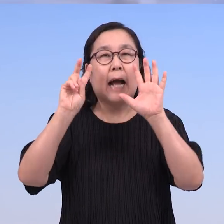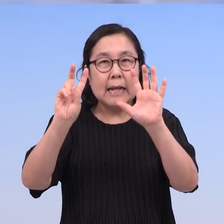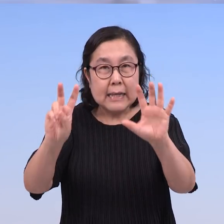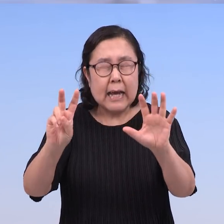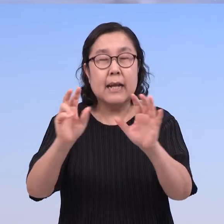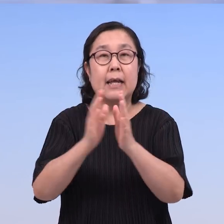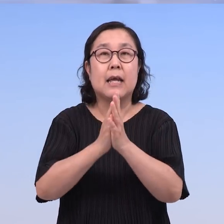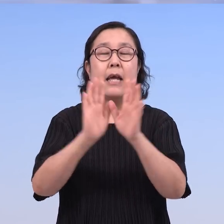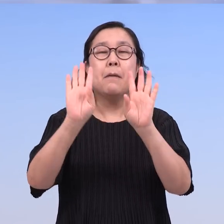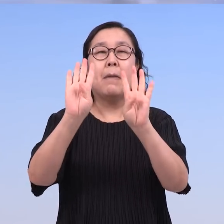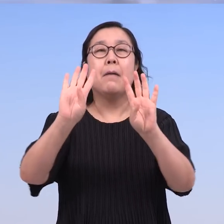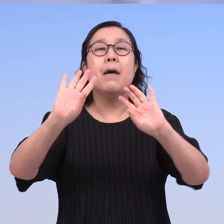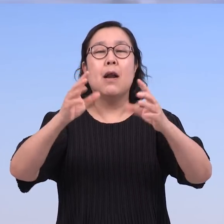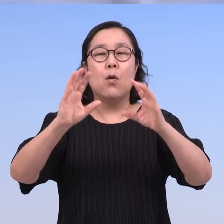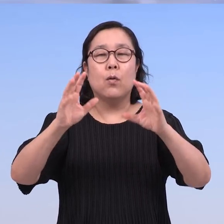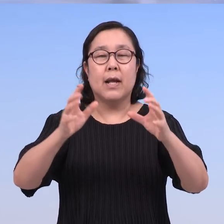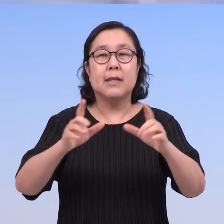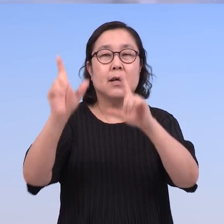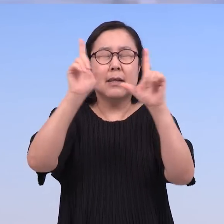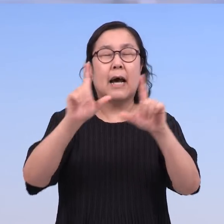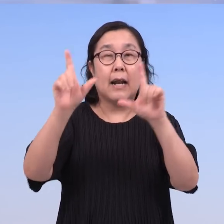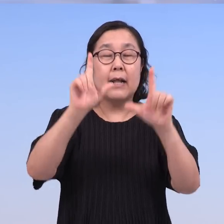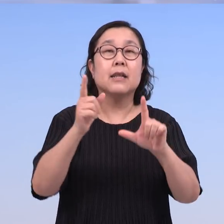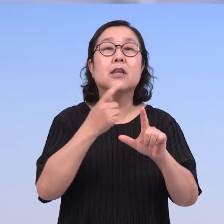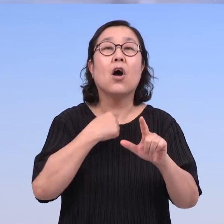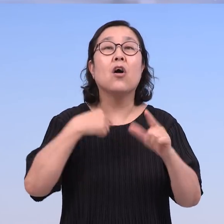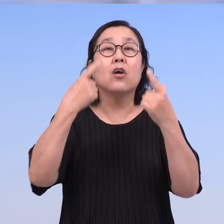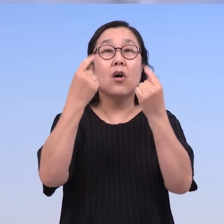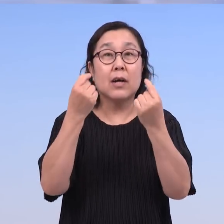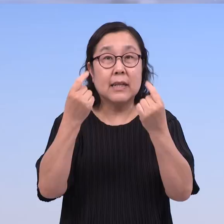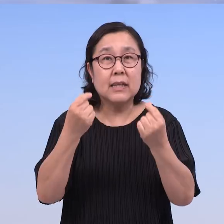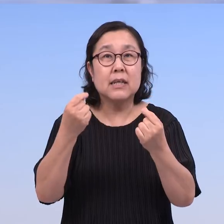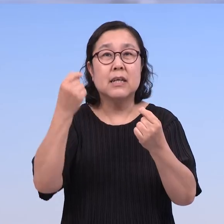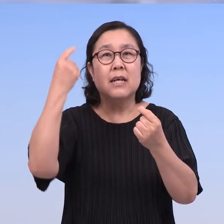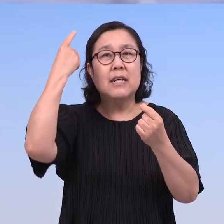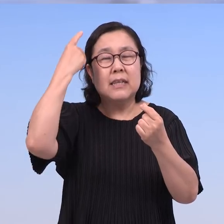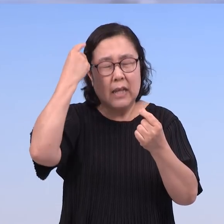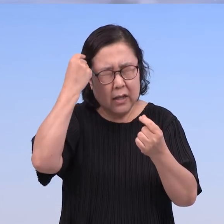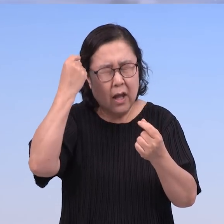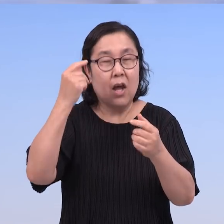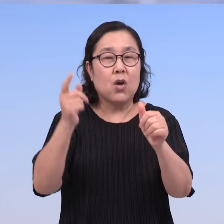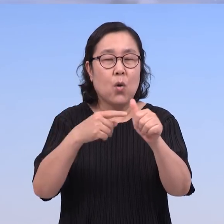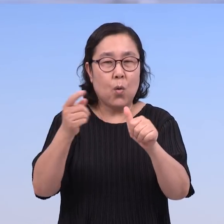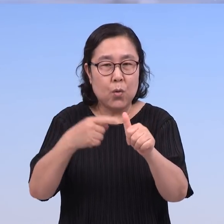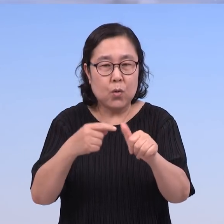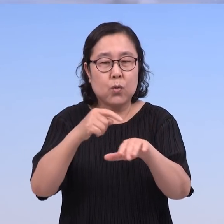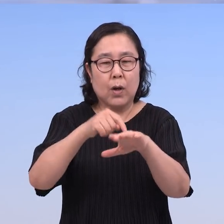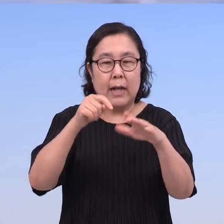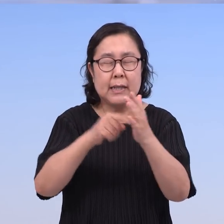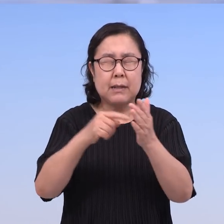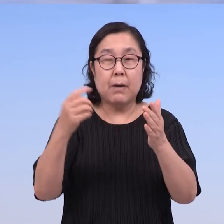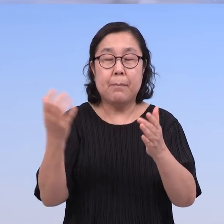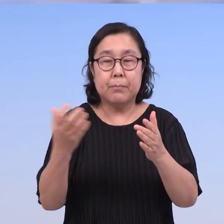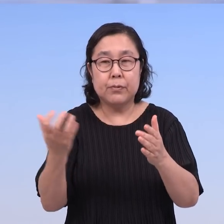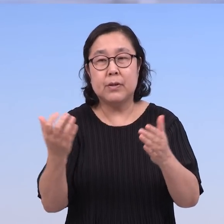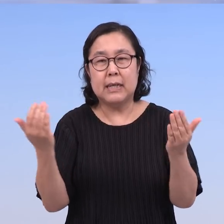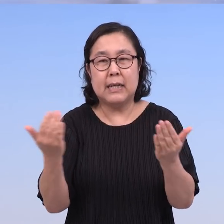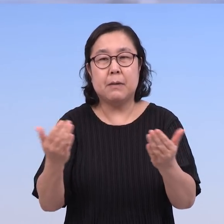겪어야만 했던 그 많은 그 세뇌 교육과 가슴 아픈 이런 일들과 참 비슷하다는 거예요.